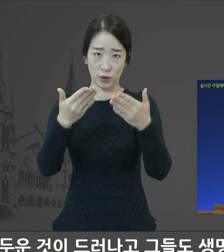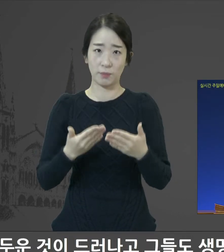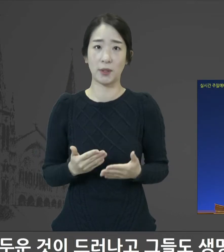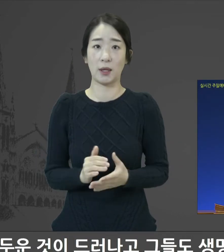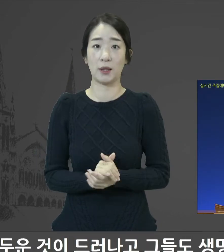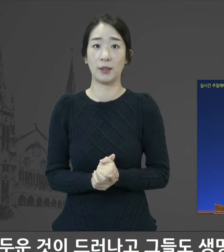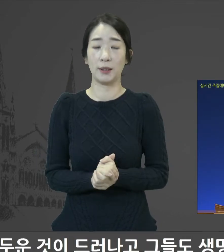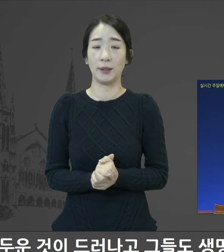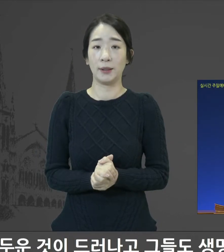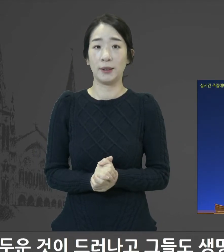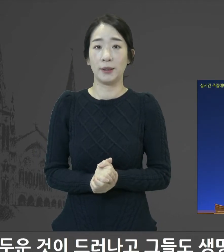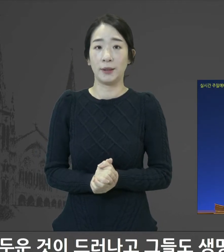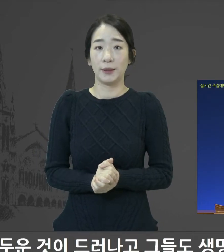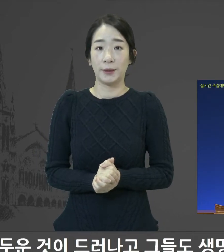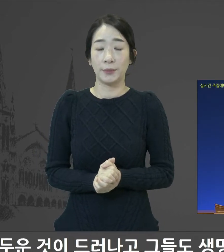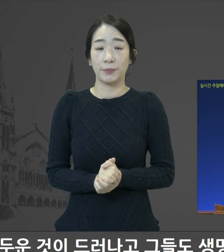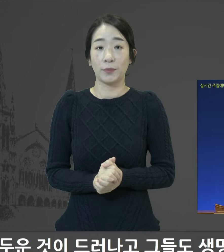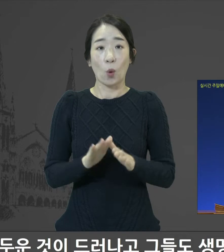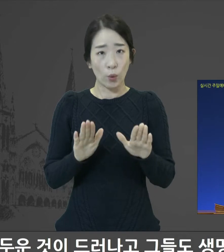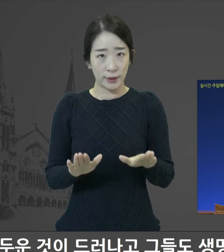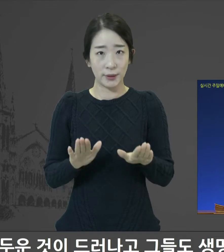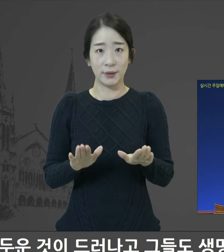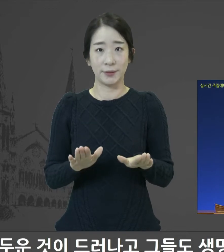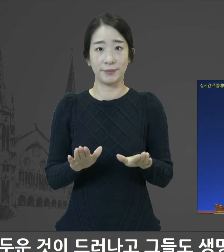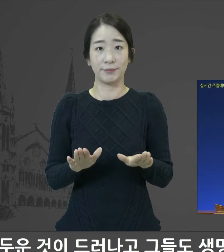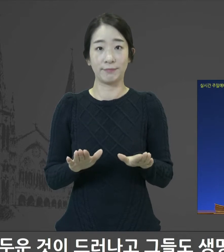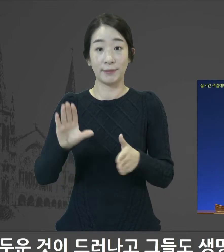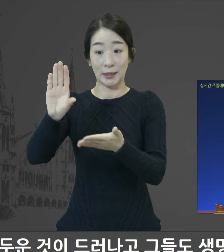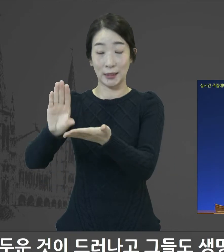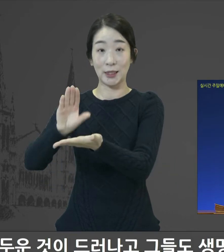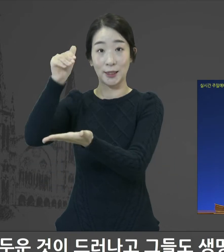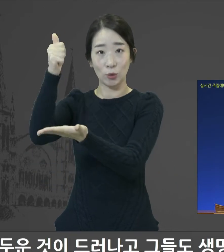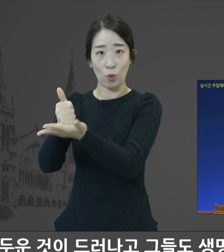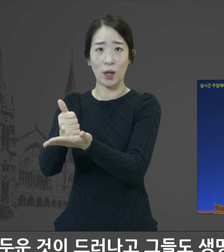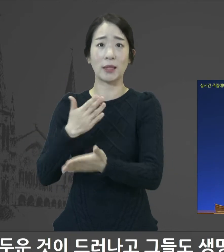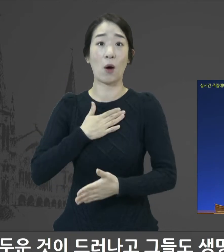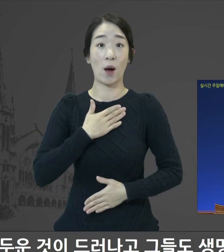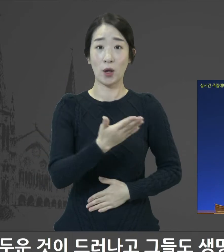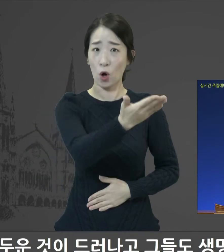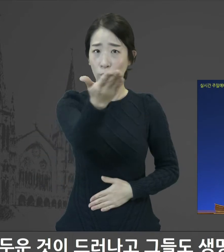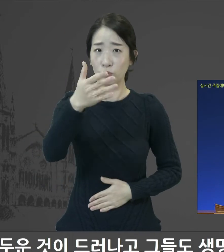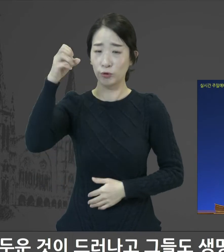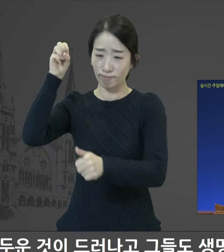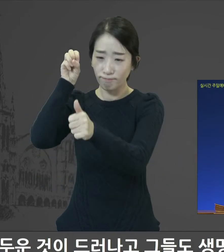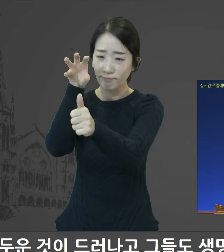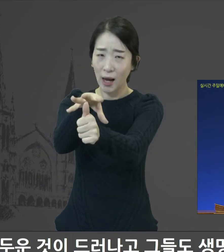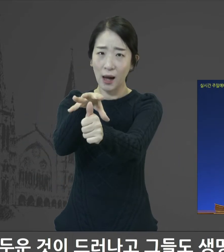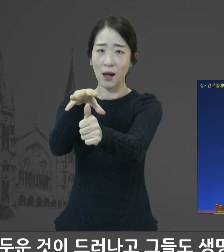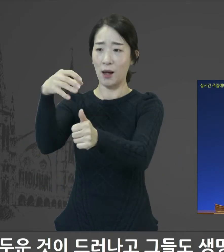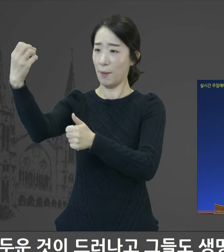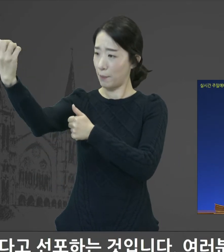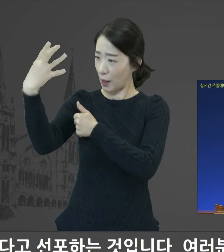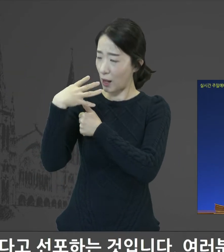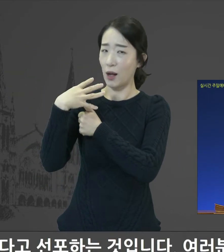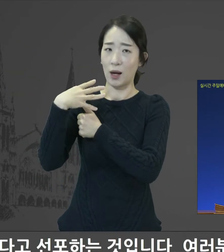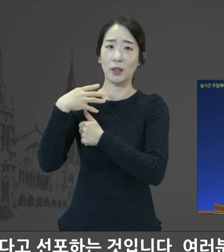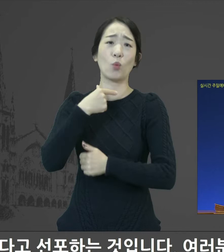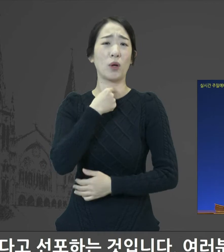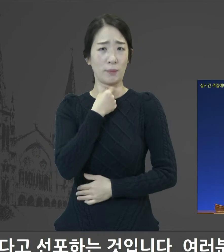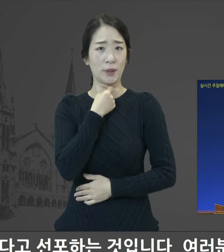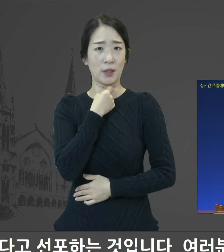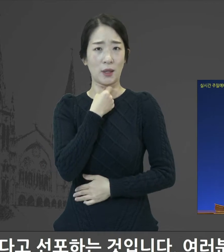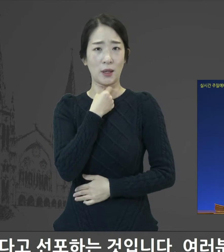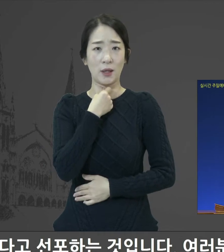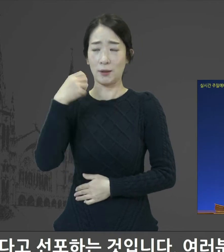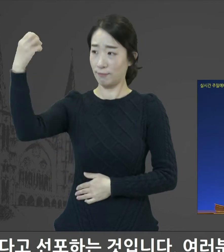있는 겁니다. 여러분, 오늘 그리스도께서 제대로 저와 여러분을 비춰주시기를 소망합니다. 제대로